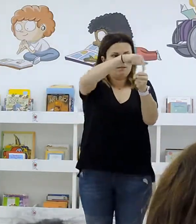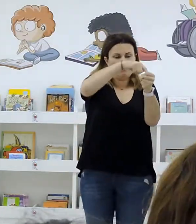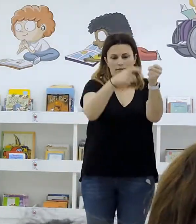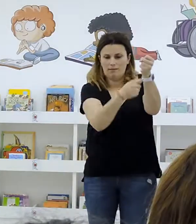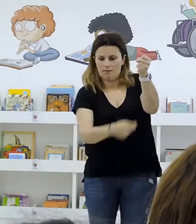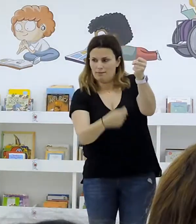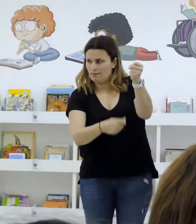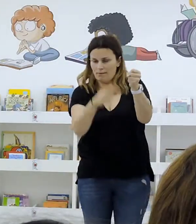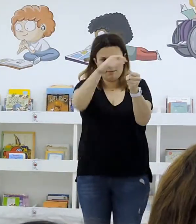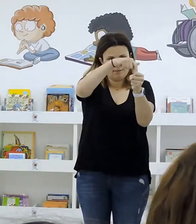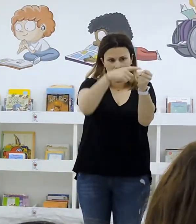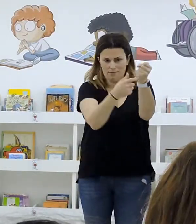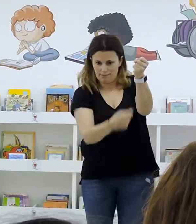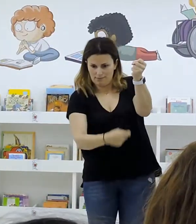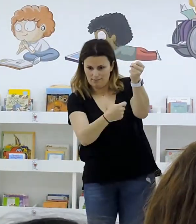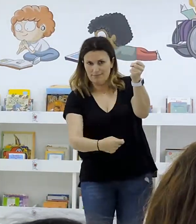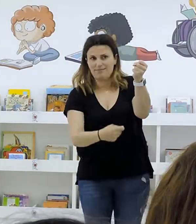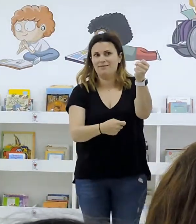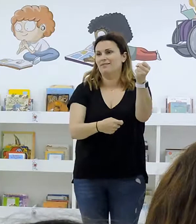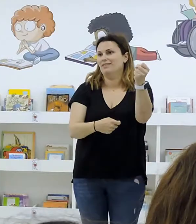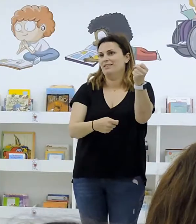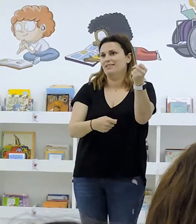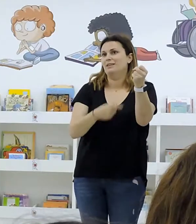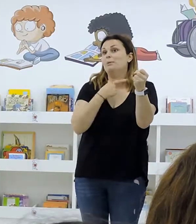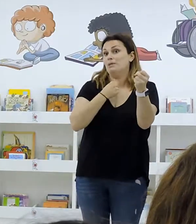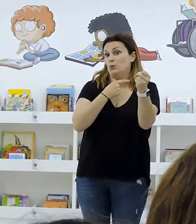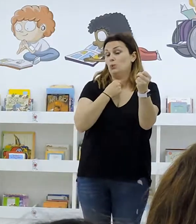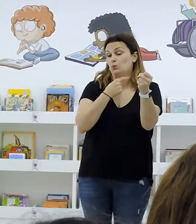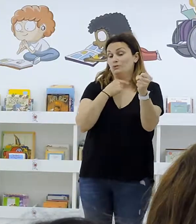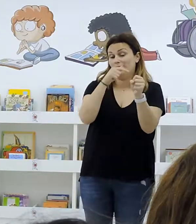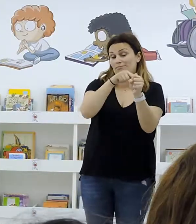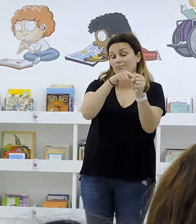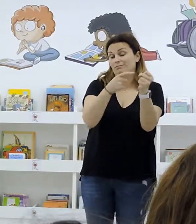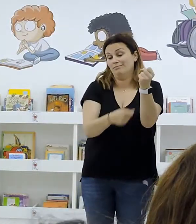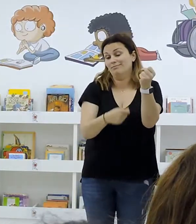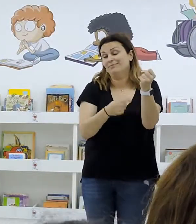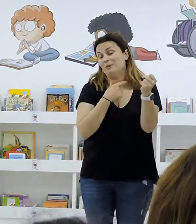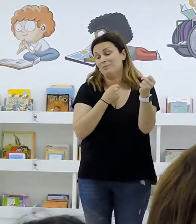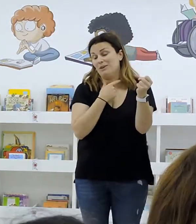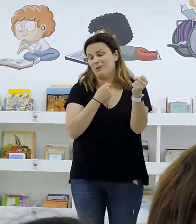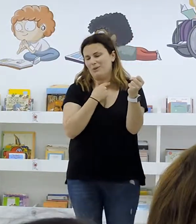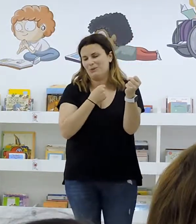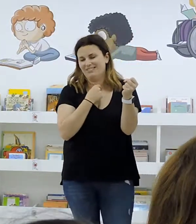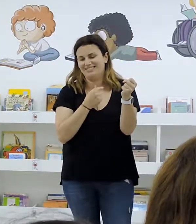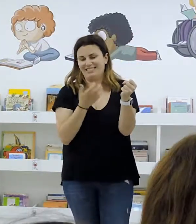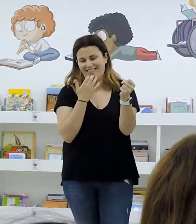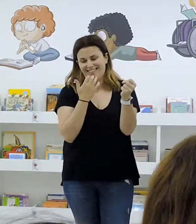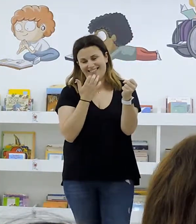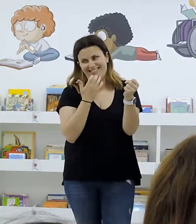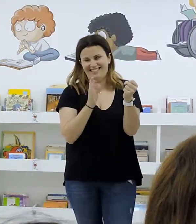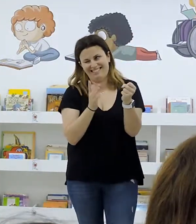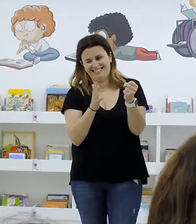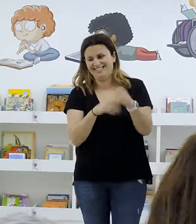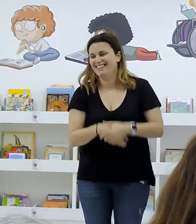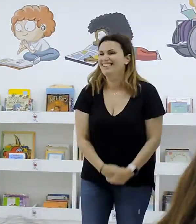sacar, que es lo que más me gusta a mí de este juego, ¿vale? Ya veo qué tipo de humor me gusta por ahí, ¿eh?